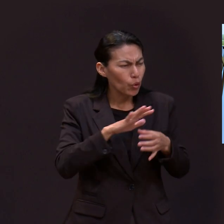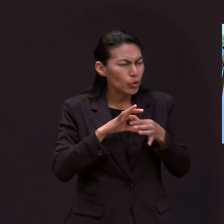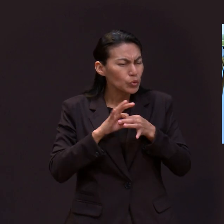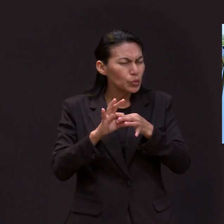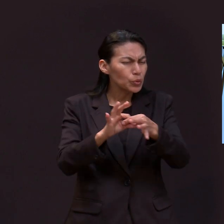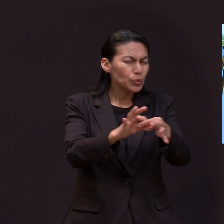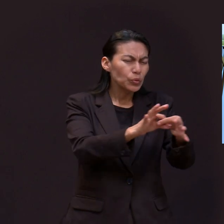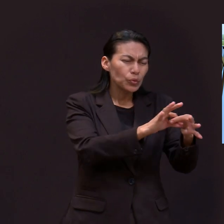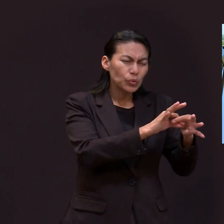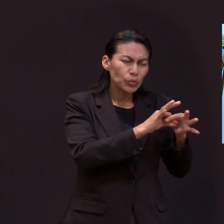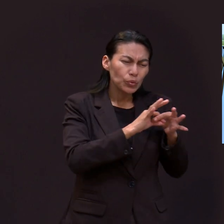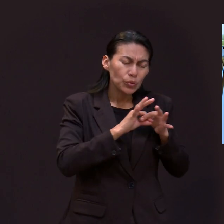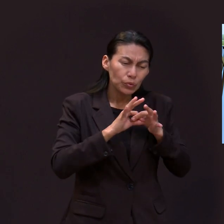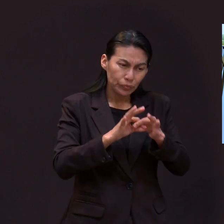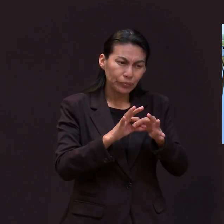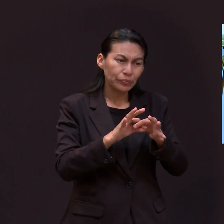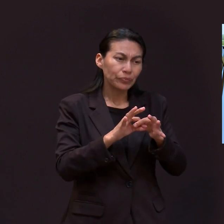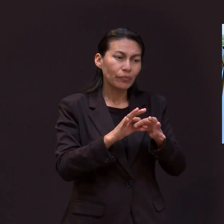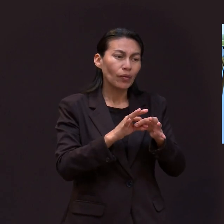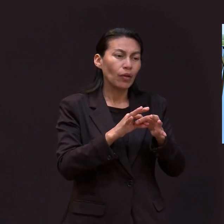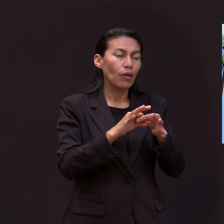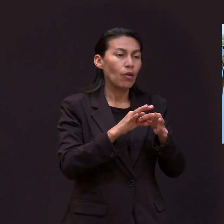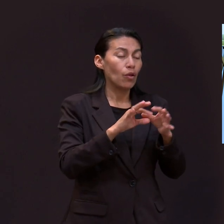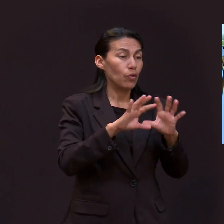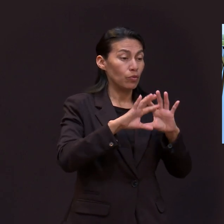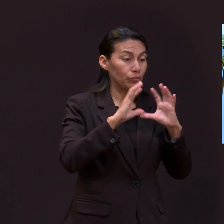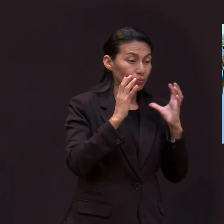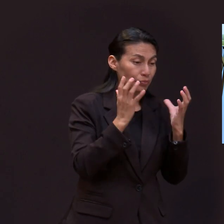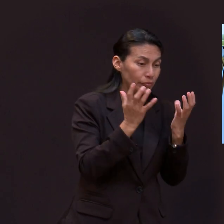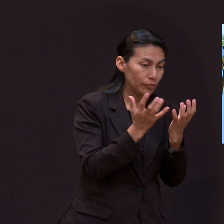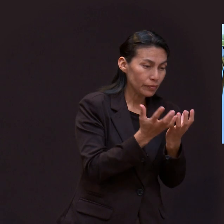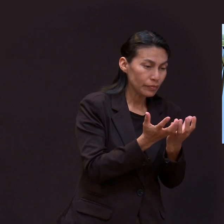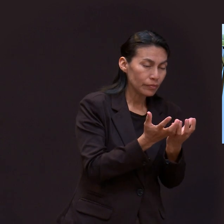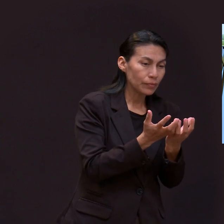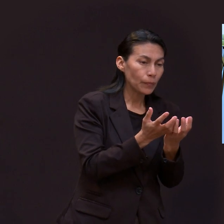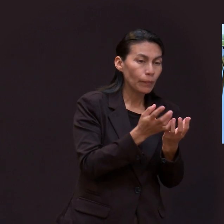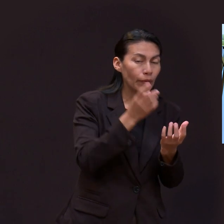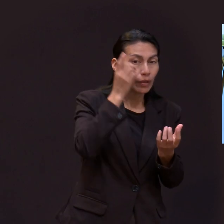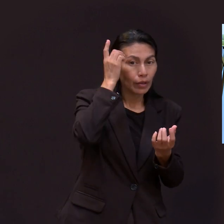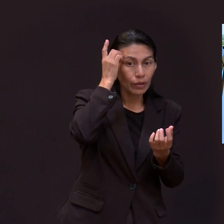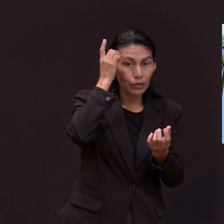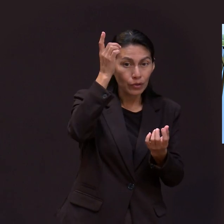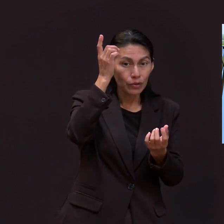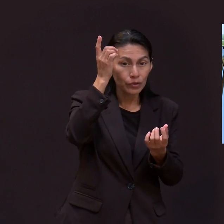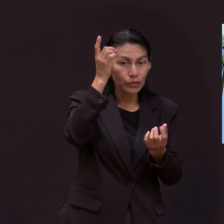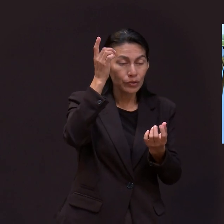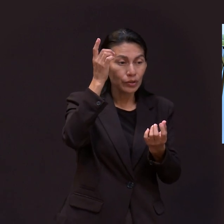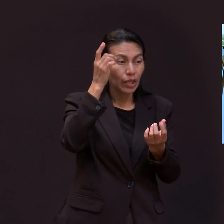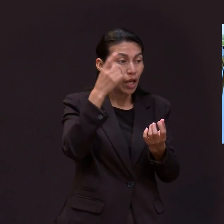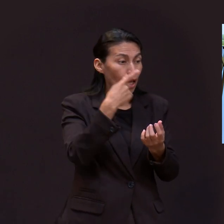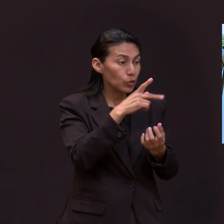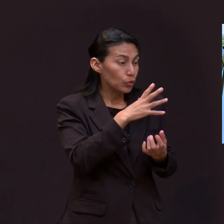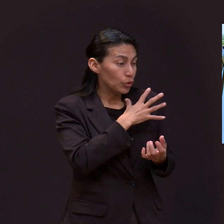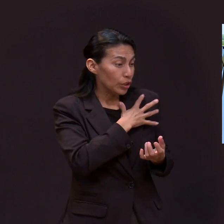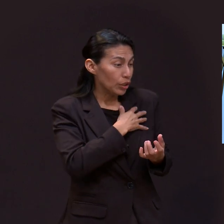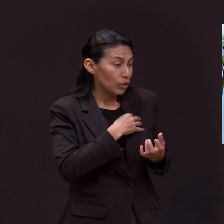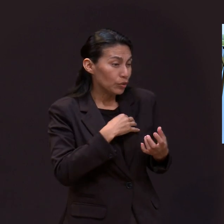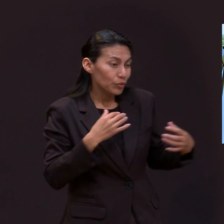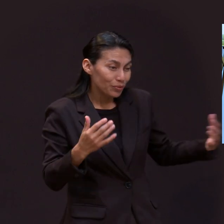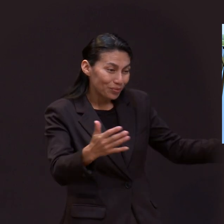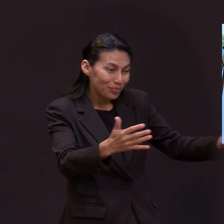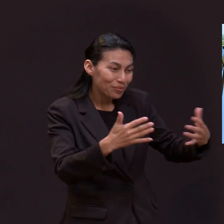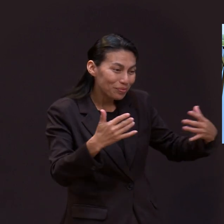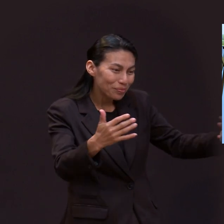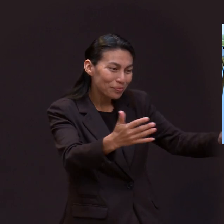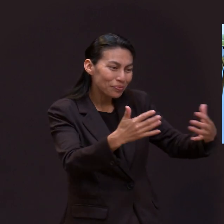formamos una hermandad o fraternidad universal que dios está reuniendo a sus